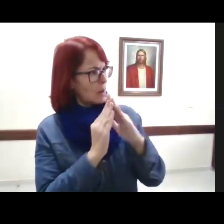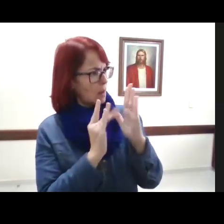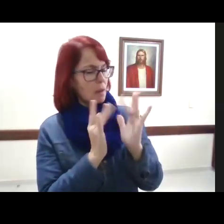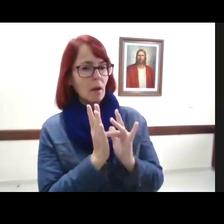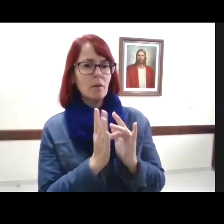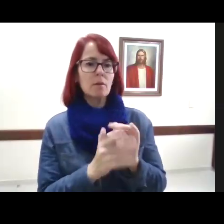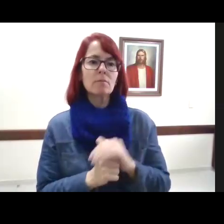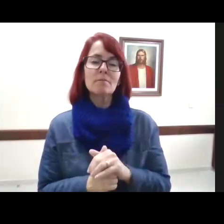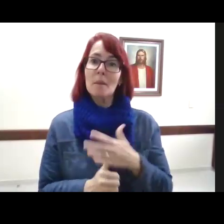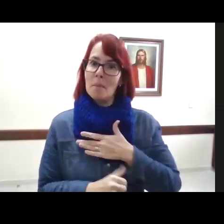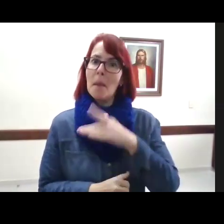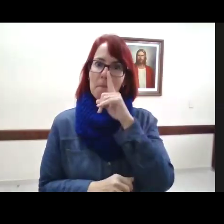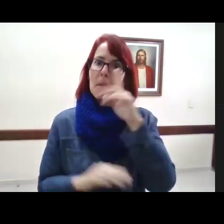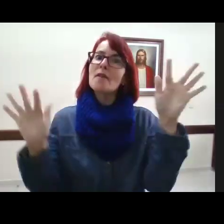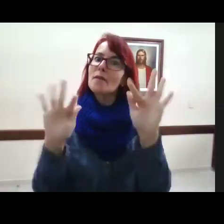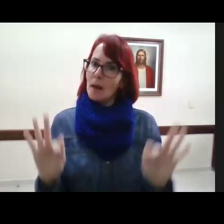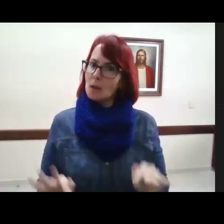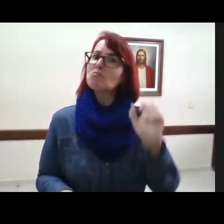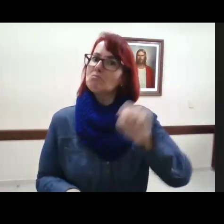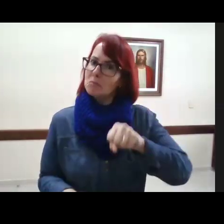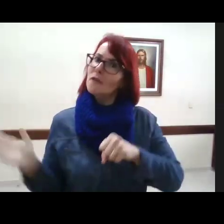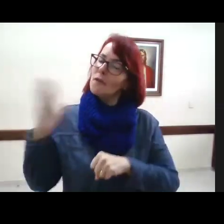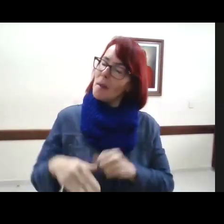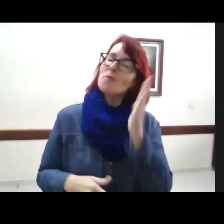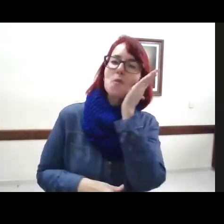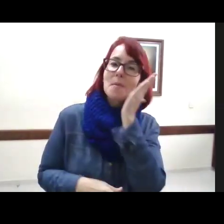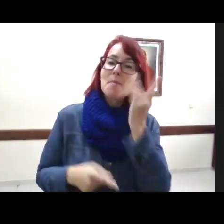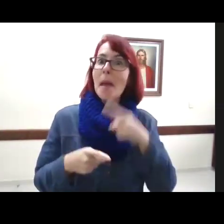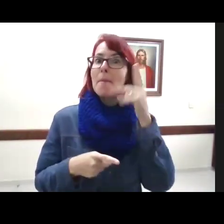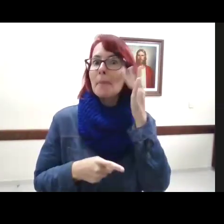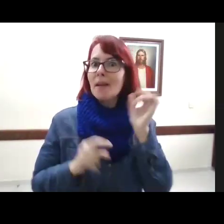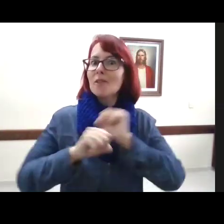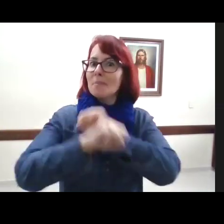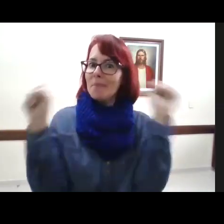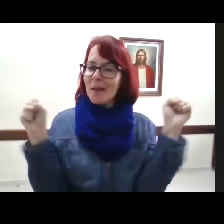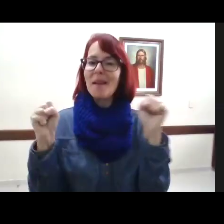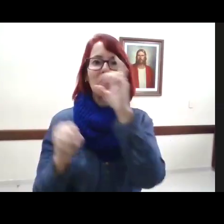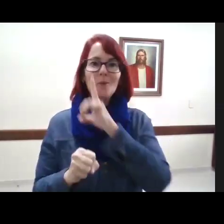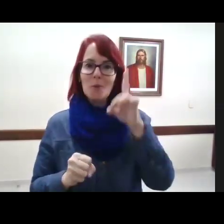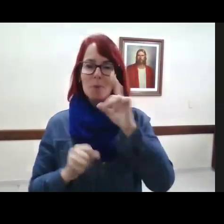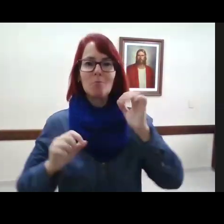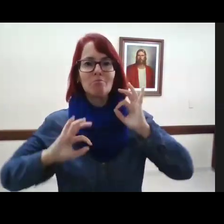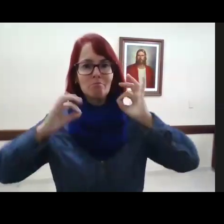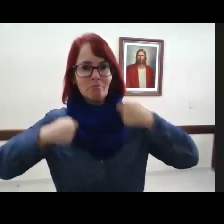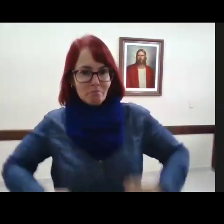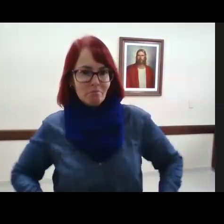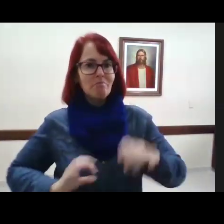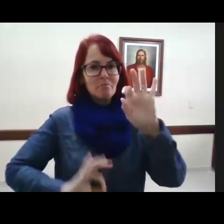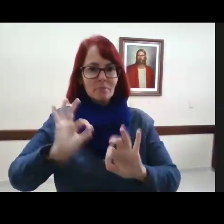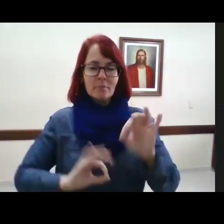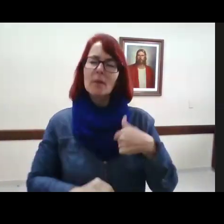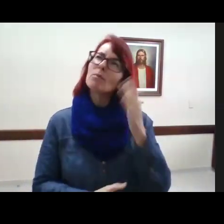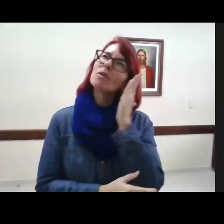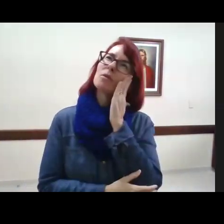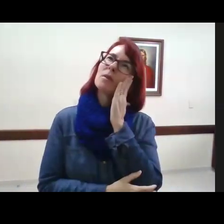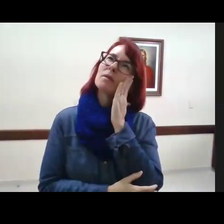ficou muito feliz e falou: "Claro que eu te levo. Vamos dormir agora e já prepara sua roupa de amanhã." Quando eu deitei, eu falei: "Será que